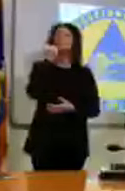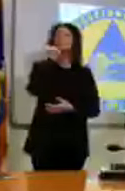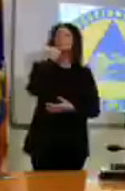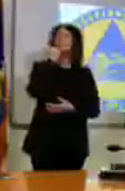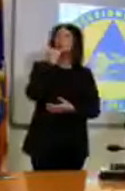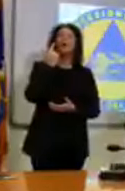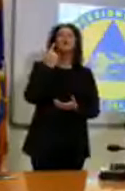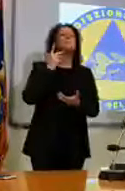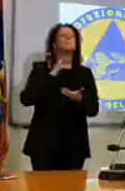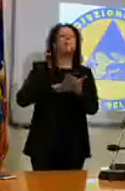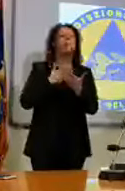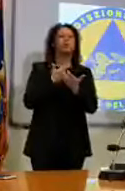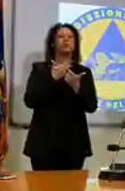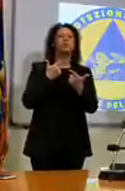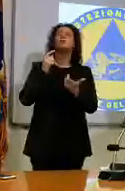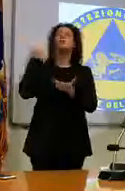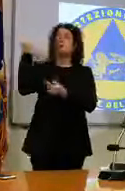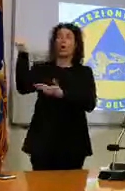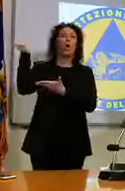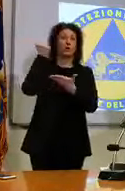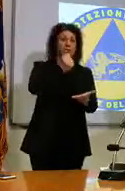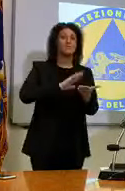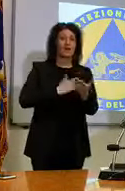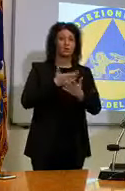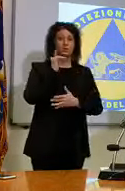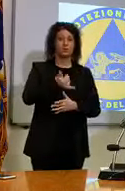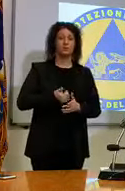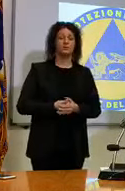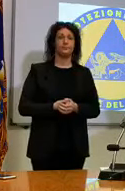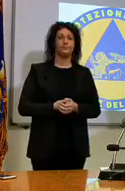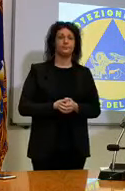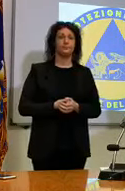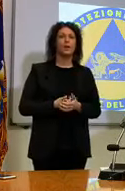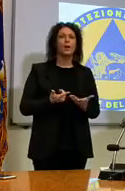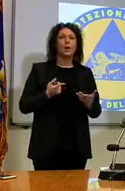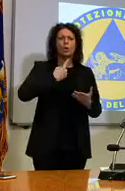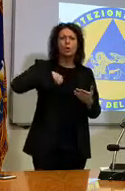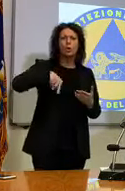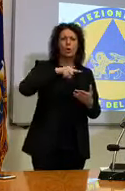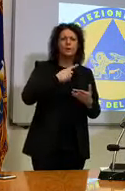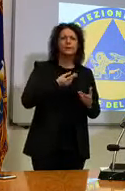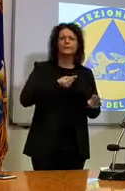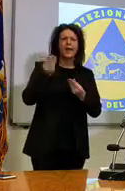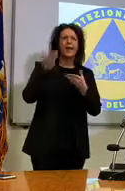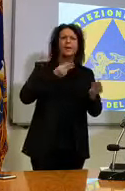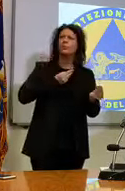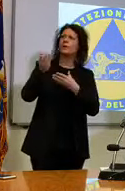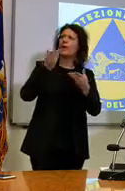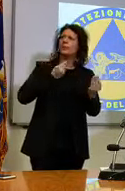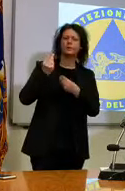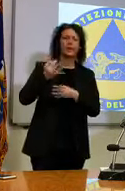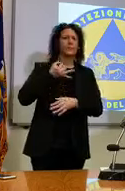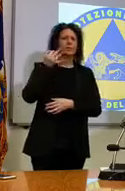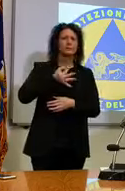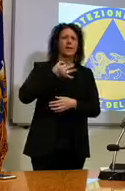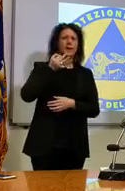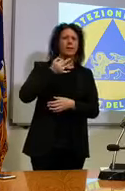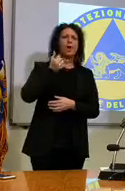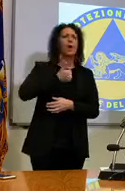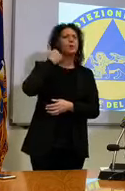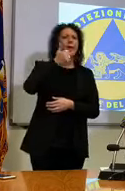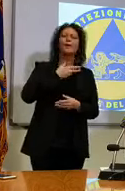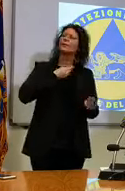L'Europa, anche perché noi siamo contribuenti netti positivi per l'Europa, cioè diamo di più di quello che l'Europa si restituisce ogni anno. Per cui